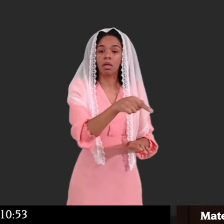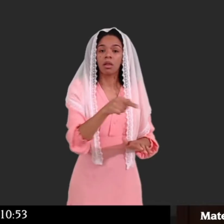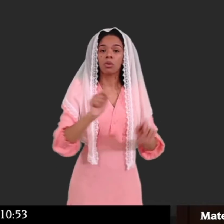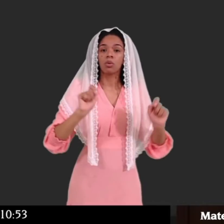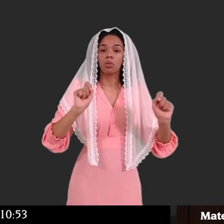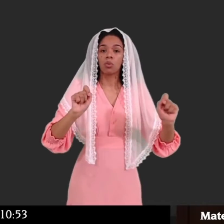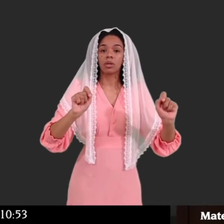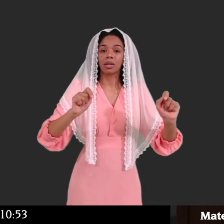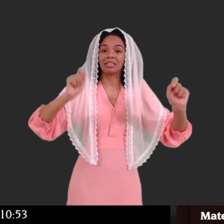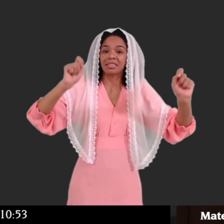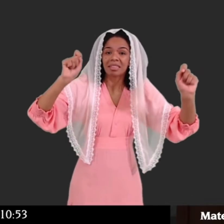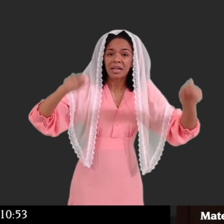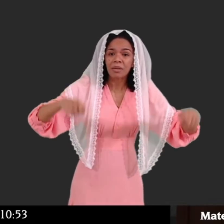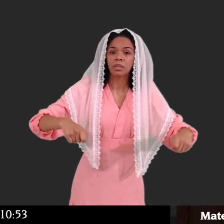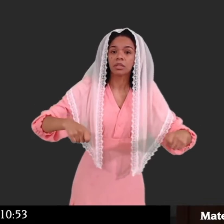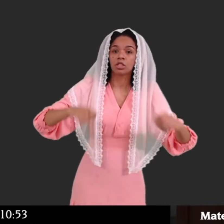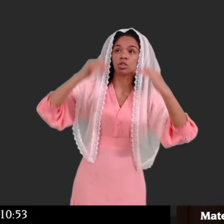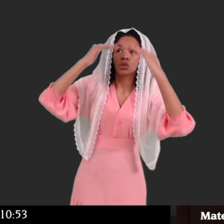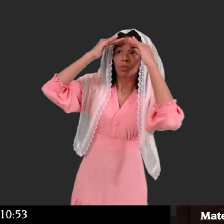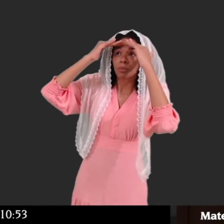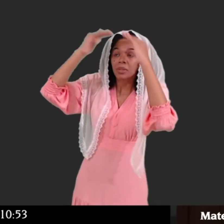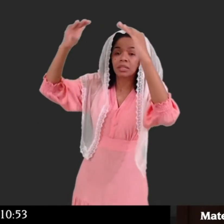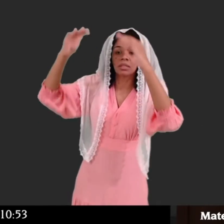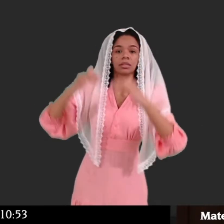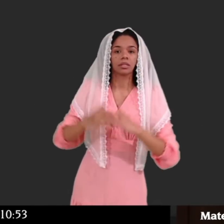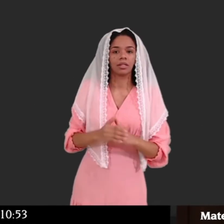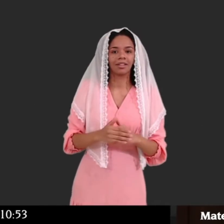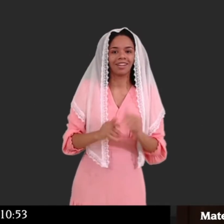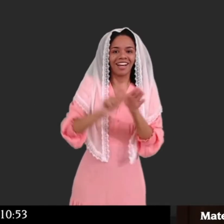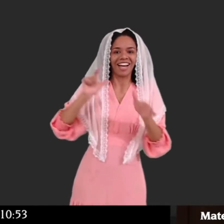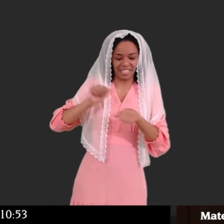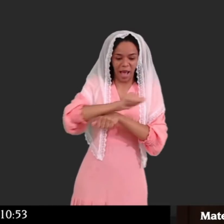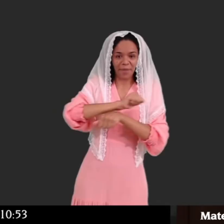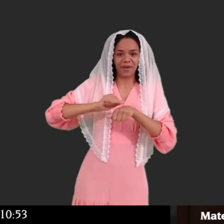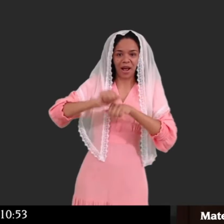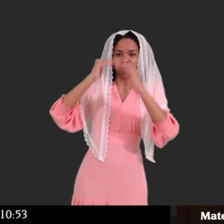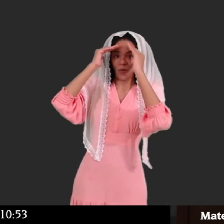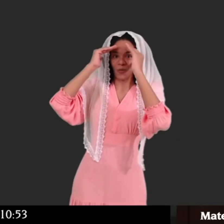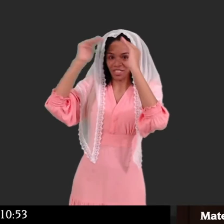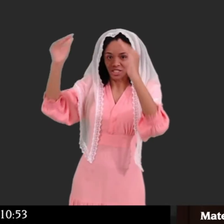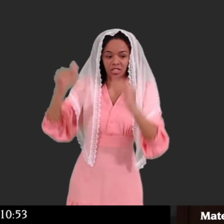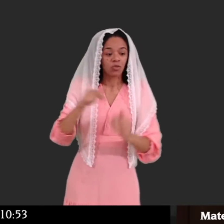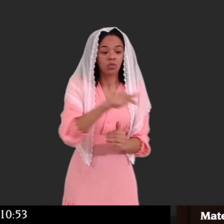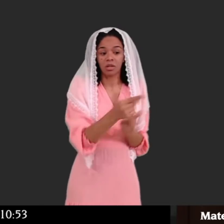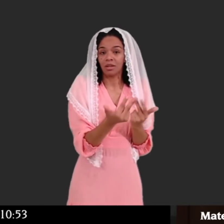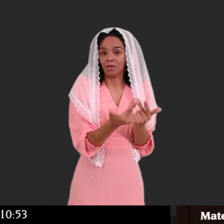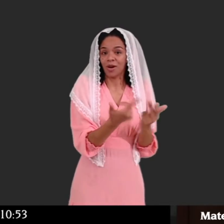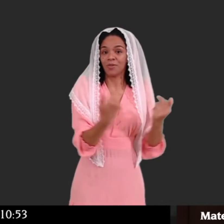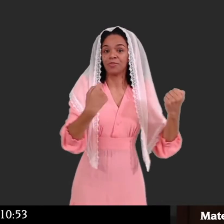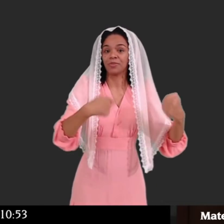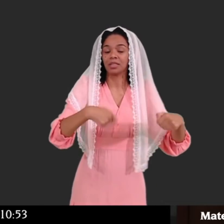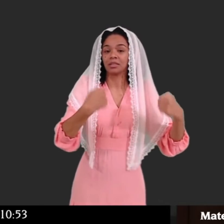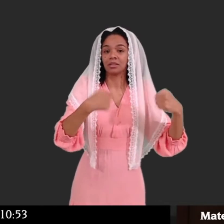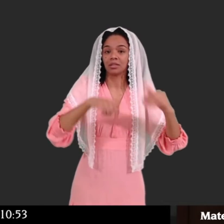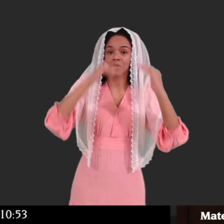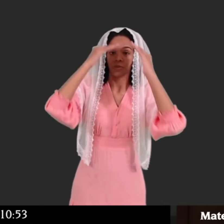de obedecer às suas ordens, como Abraão, seu avô, foi. Me dá seu filho. E a seu único, porque o